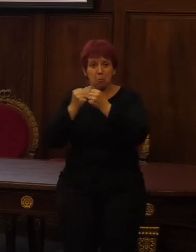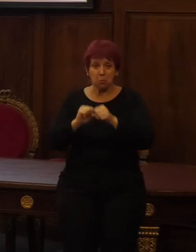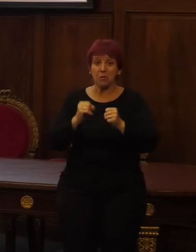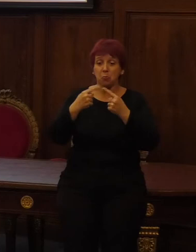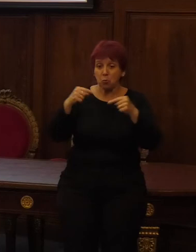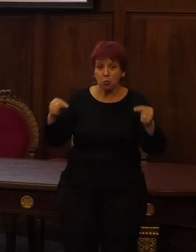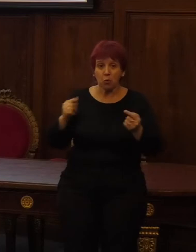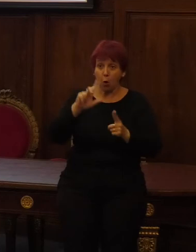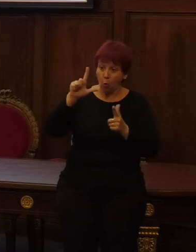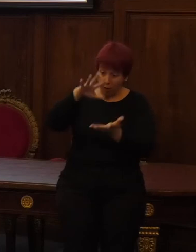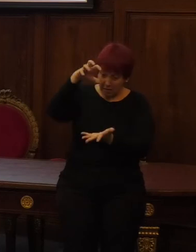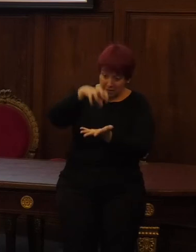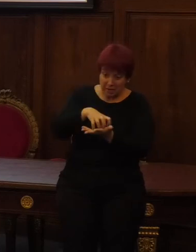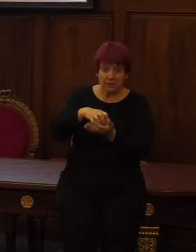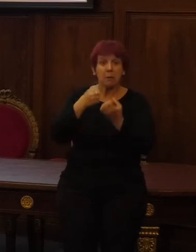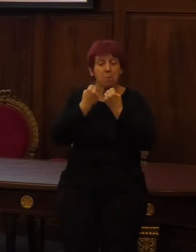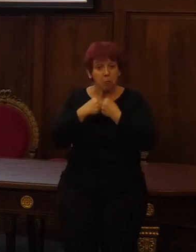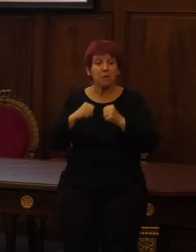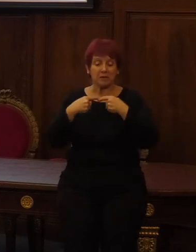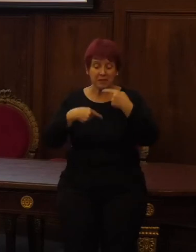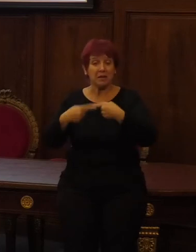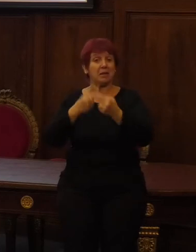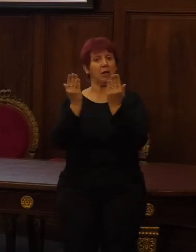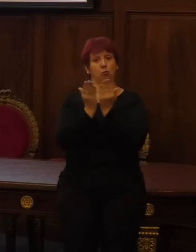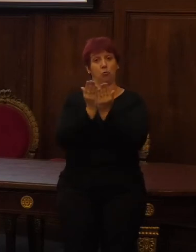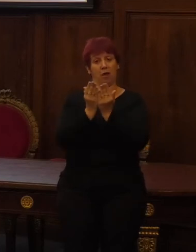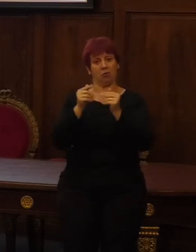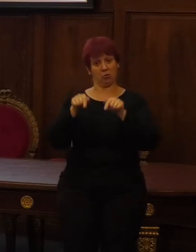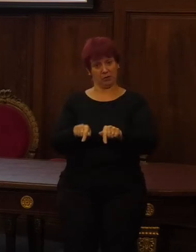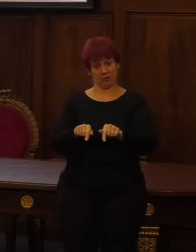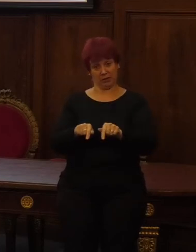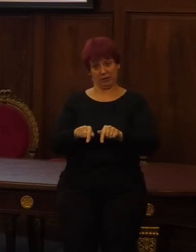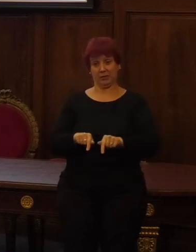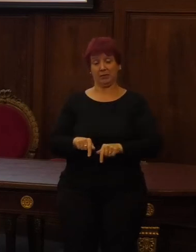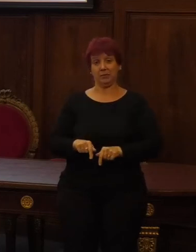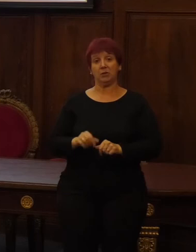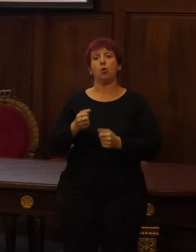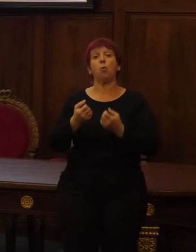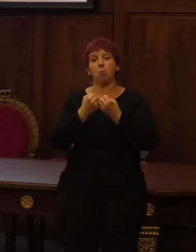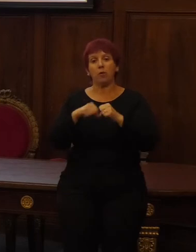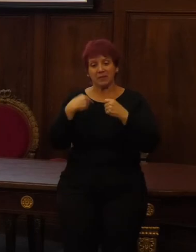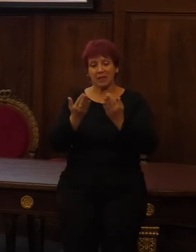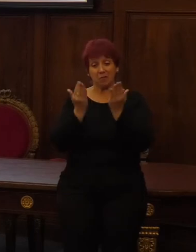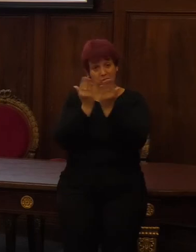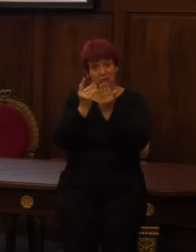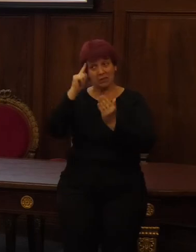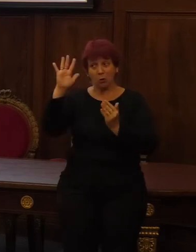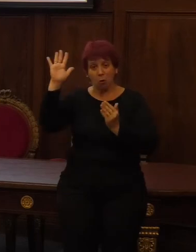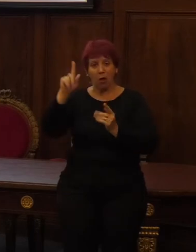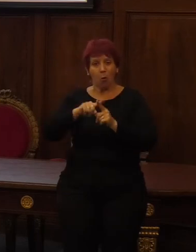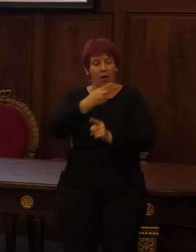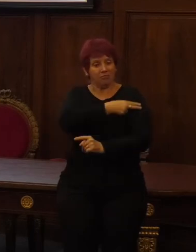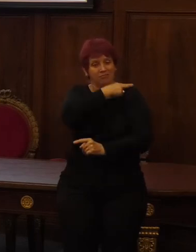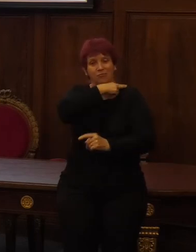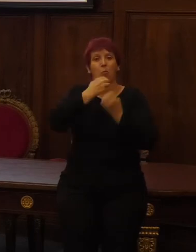de recursos, de estructuras académicas produciendo posgraduación.